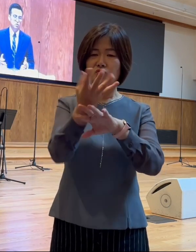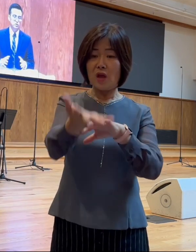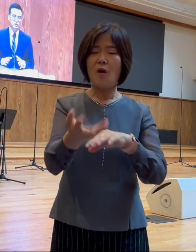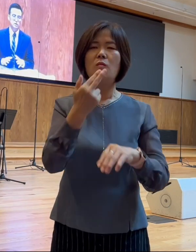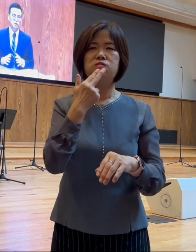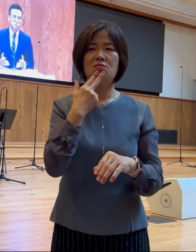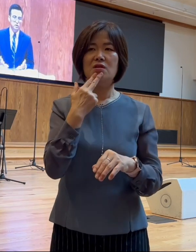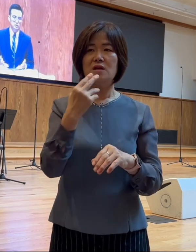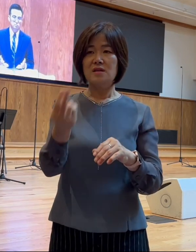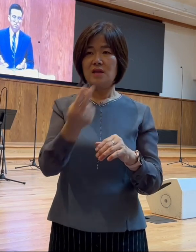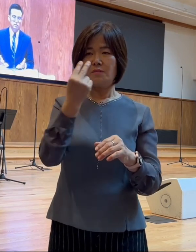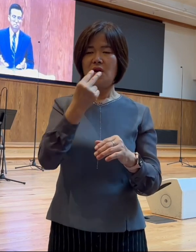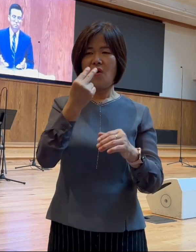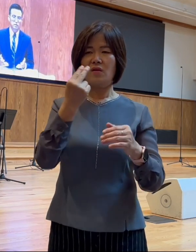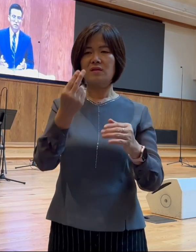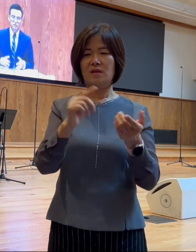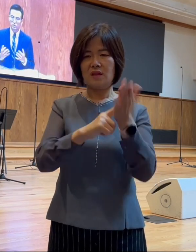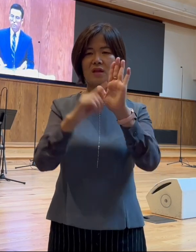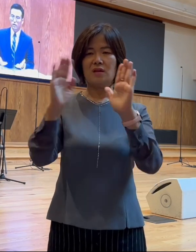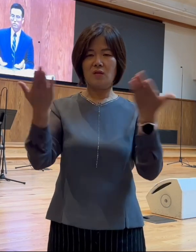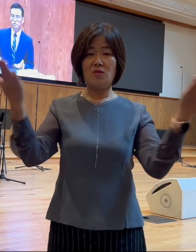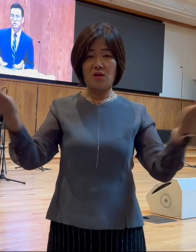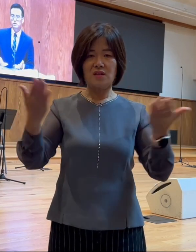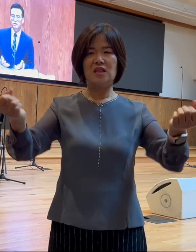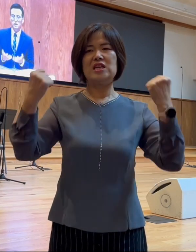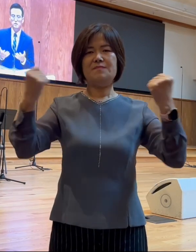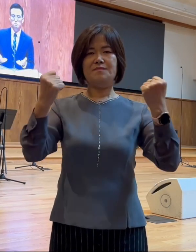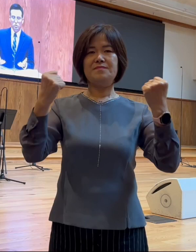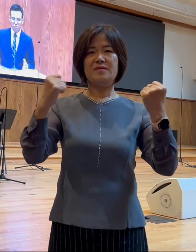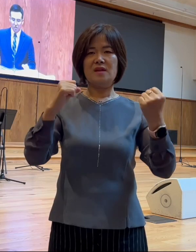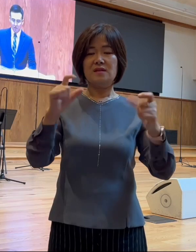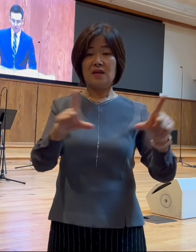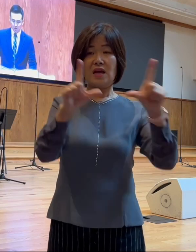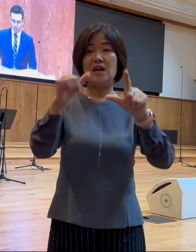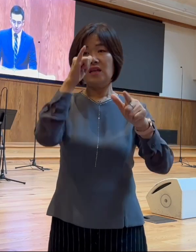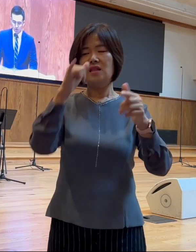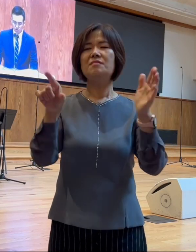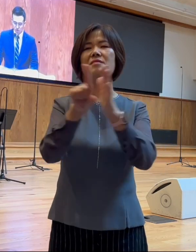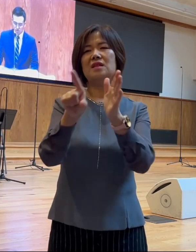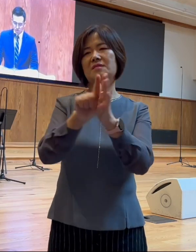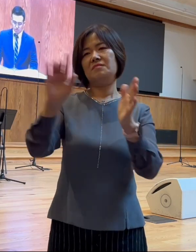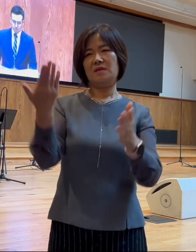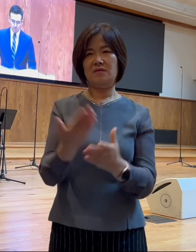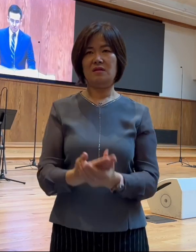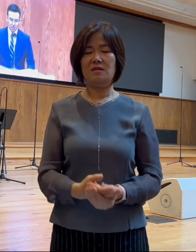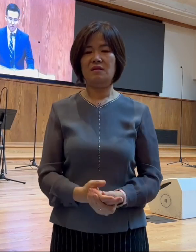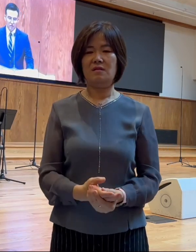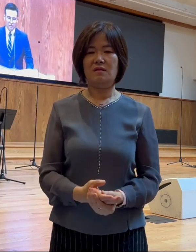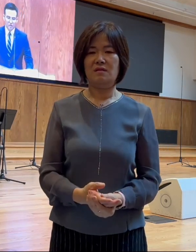나타나고 역사하는 힘이 생깁니다. Living faith, 살아있는 믿음이 되는 거죠.